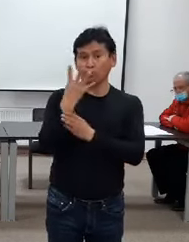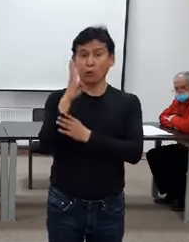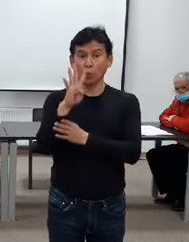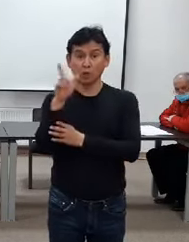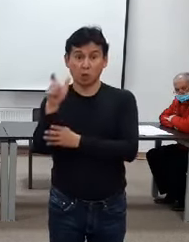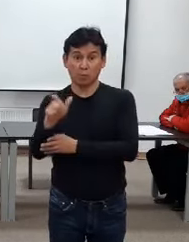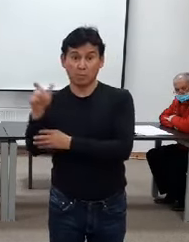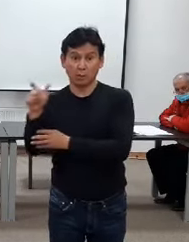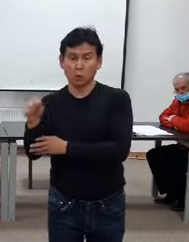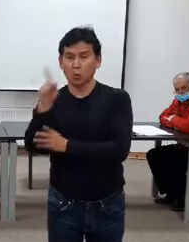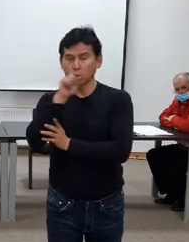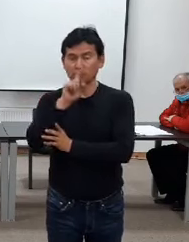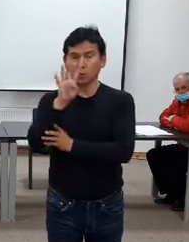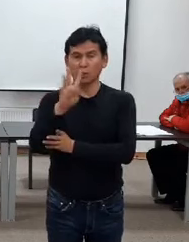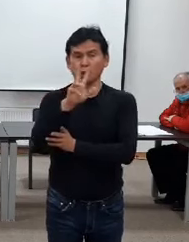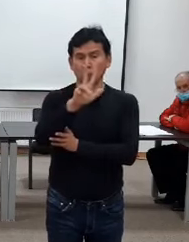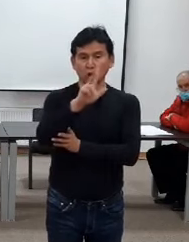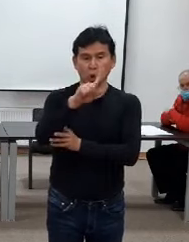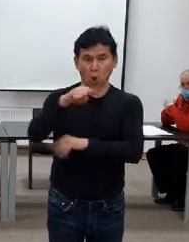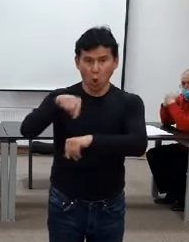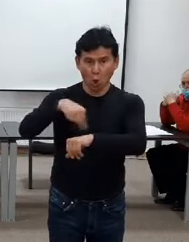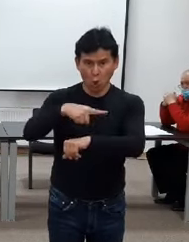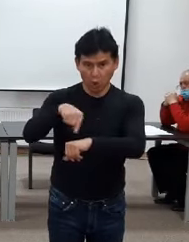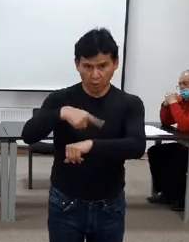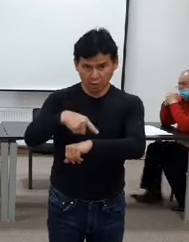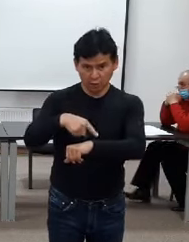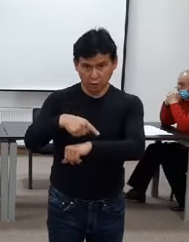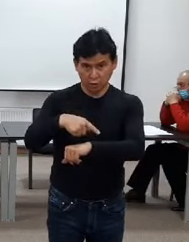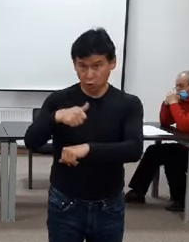en las últimas 48 horas, todos